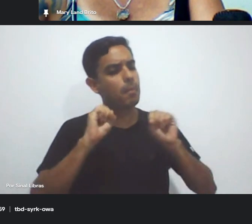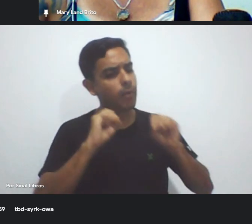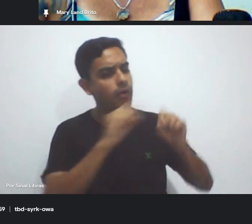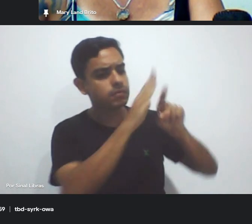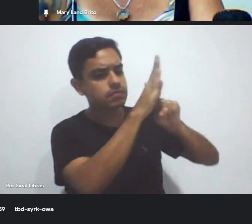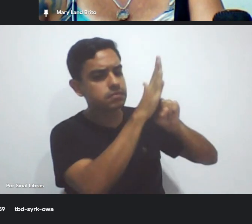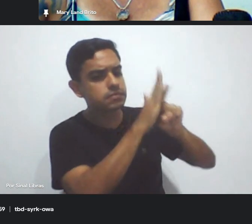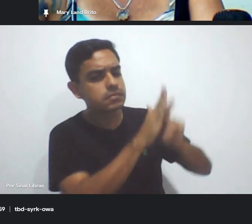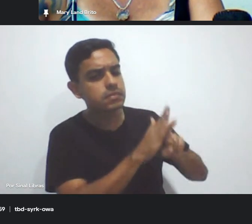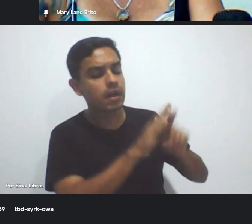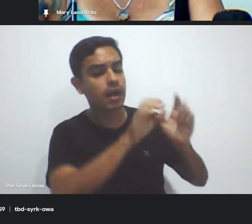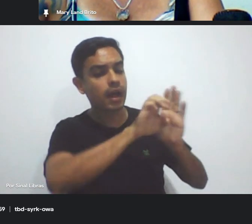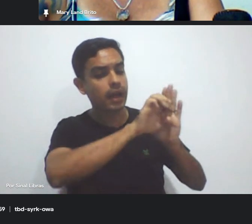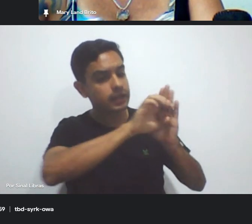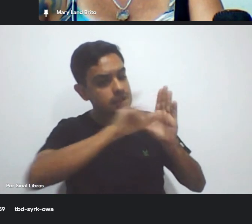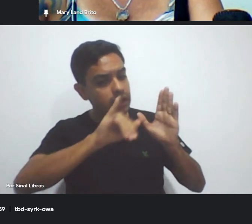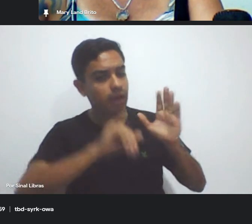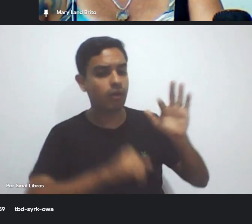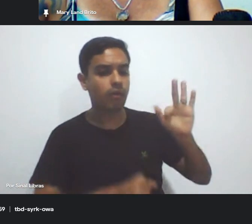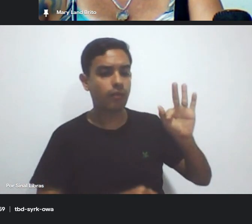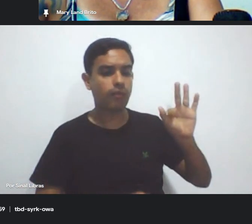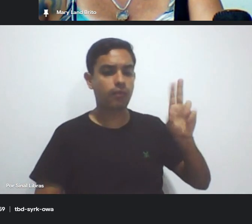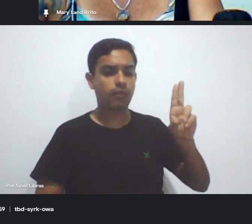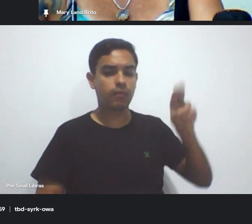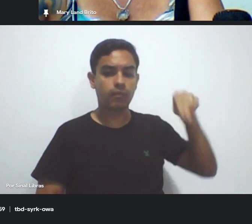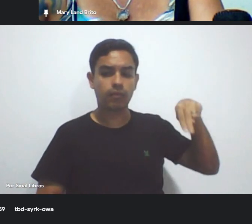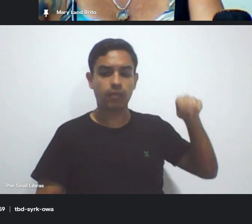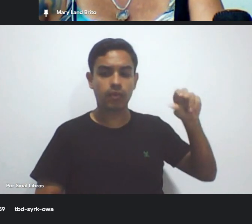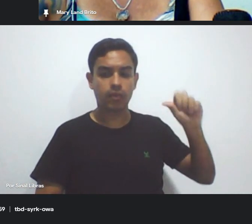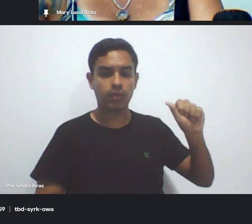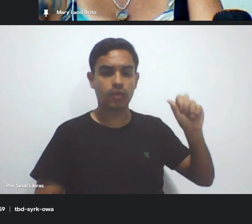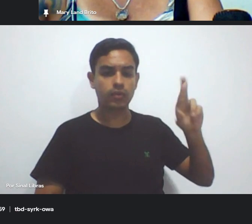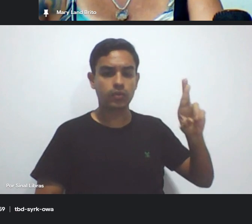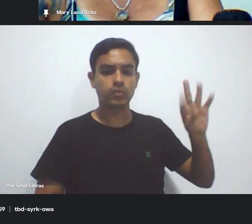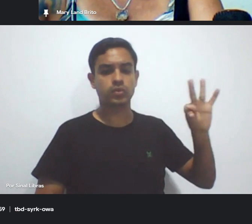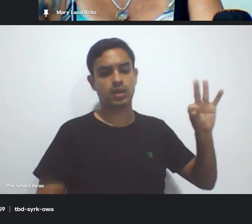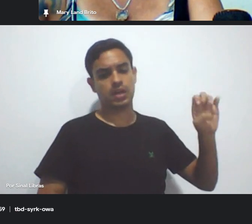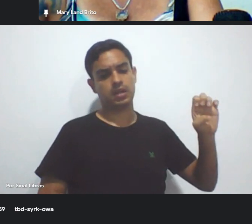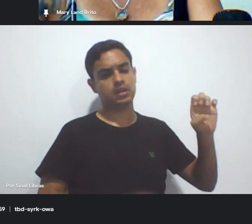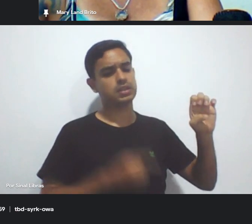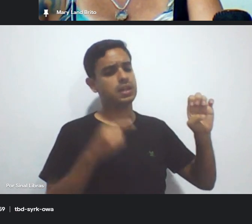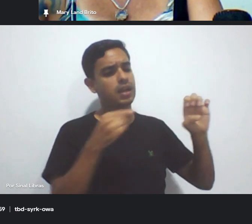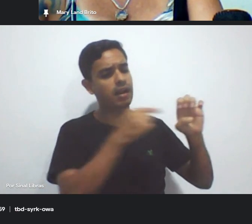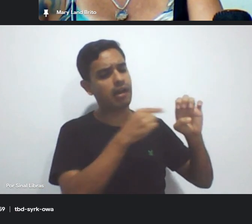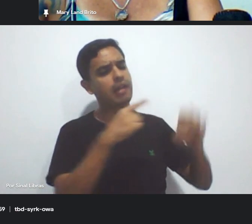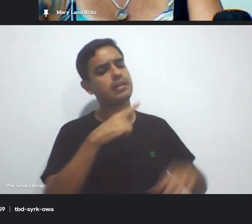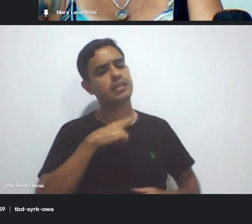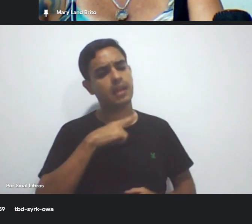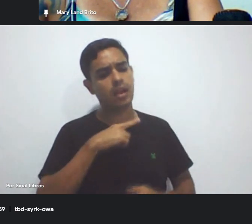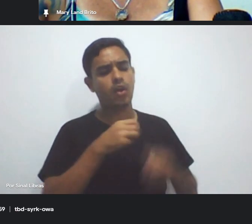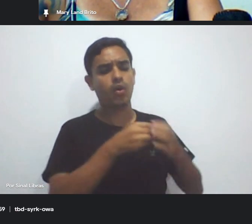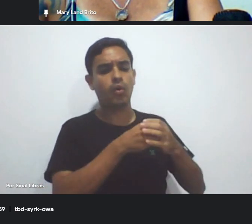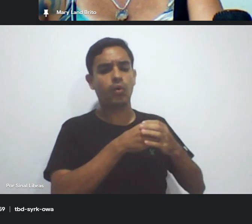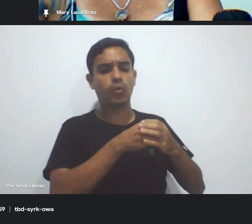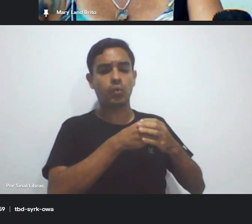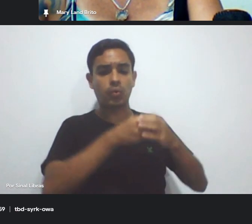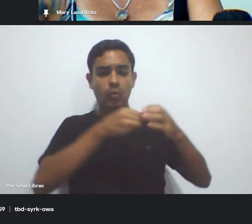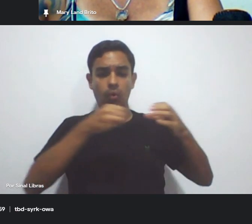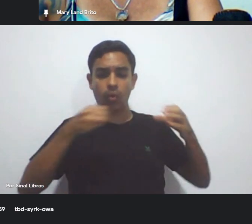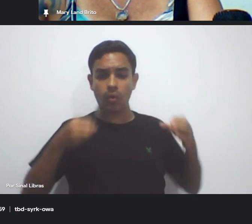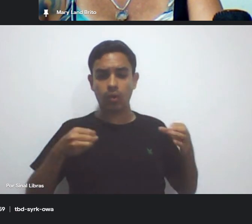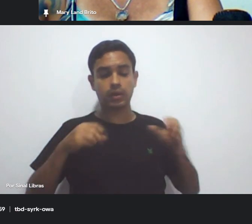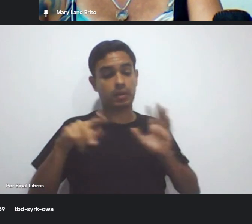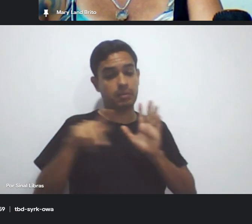por exemplo. Todos eles trazem cotas para portadores de necessidades especiais, assim como